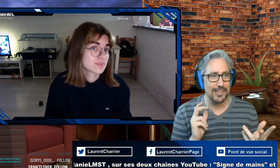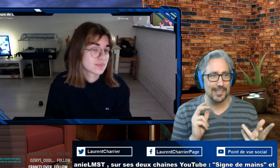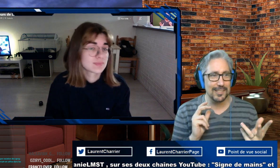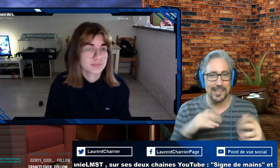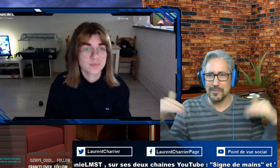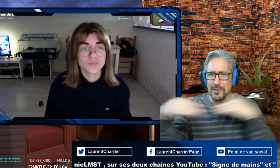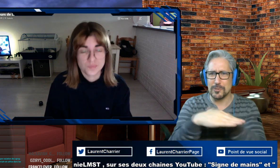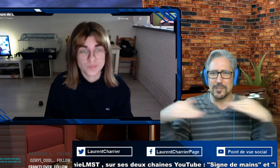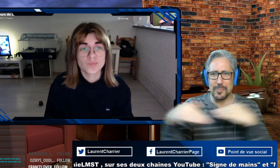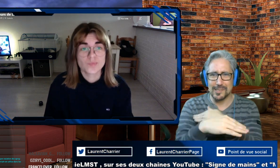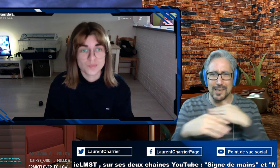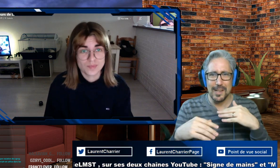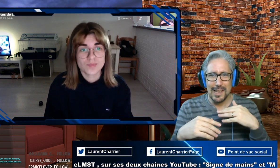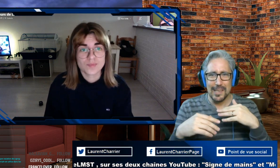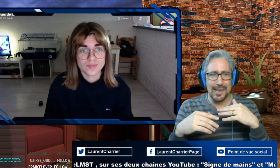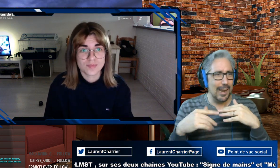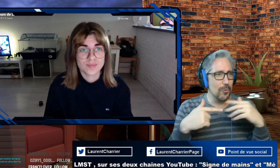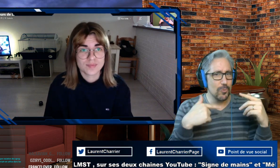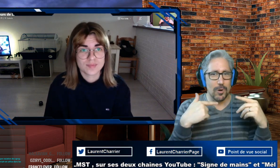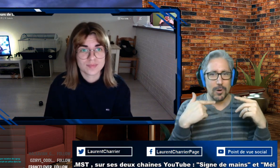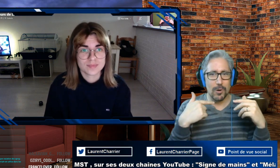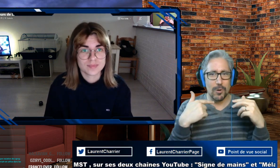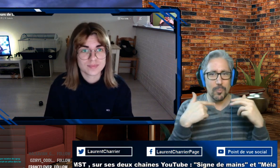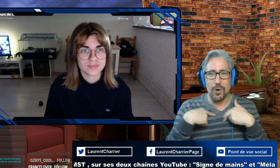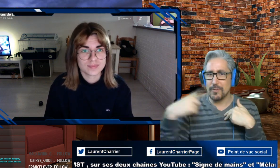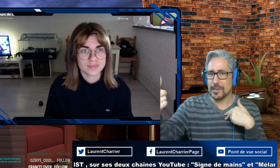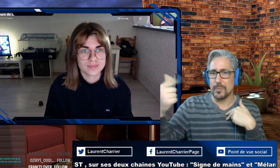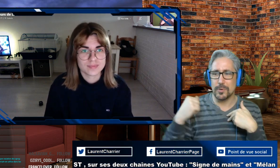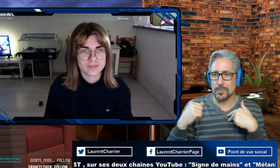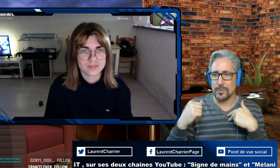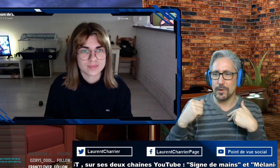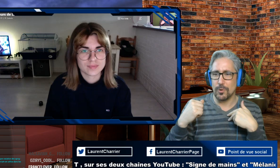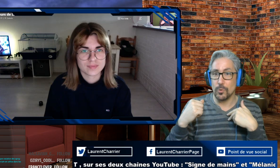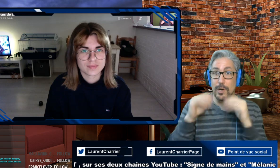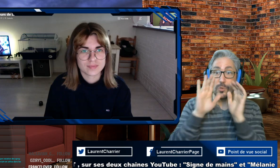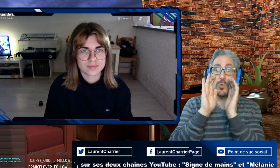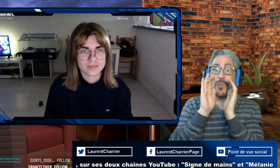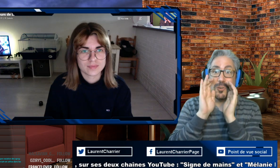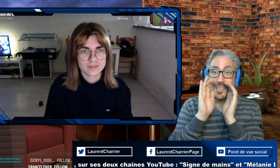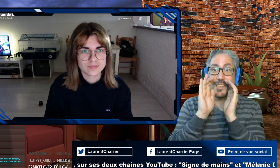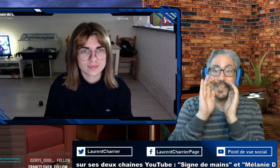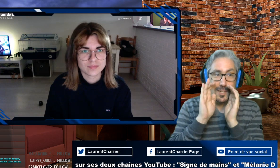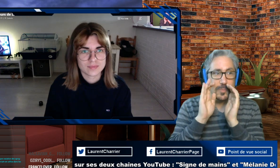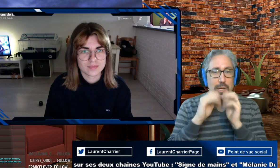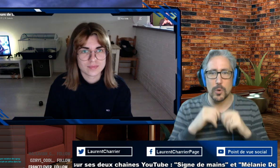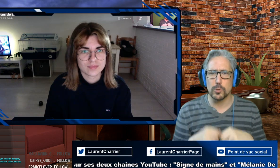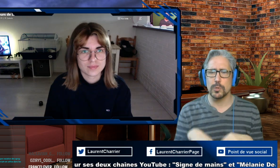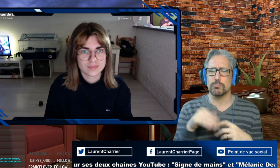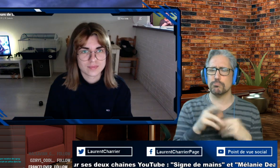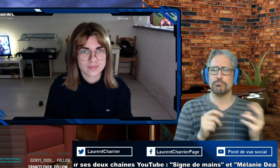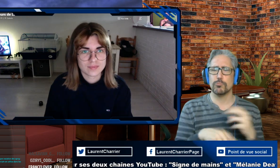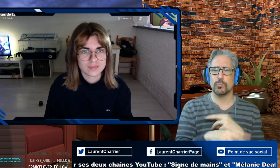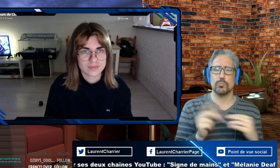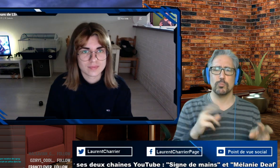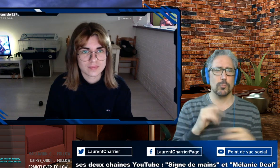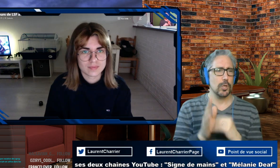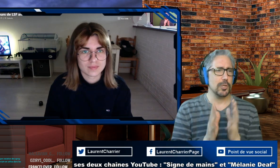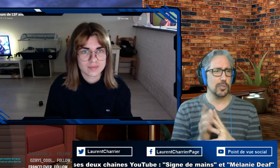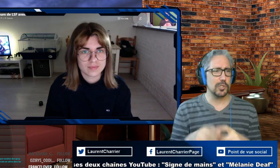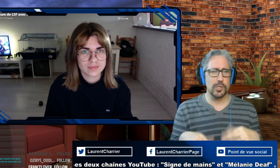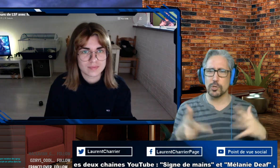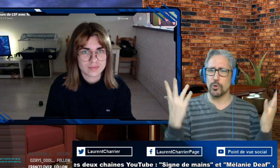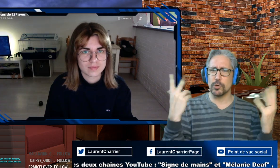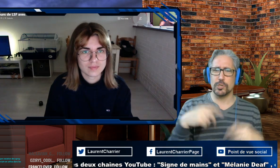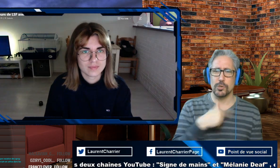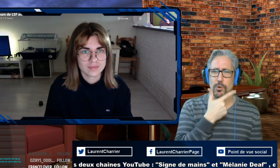en fait, ils signaient, il y avait les voitures qui passaient. Et là où moi, avec un pote, on aurait dû vraiment crier comme ça, bah oui,